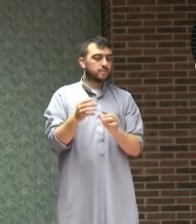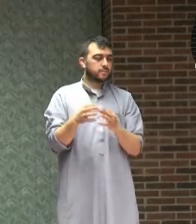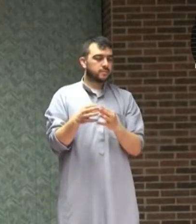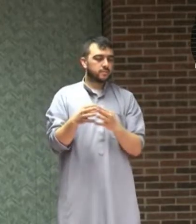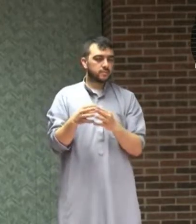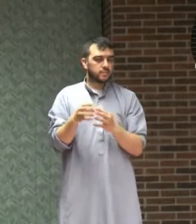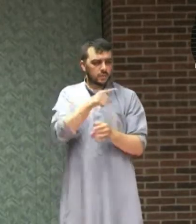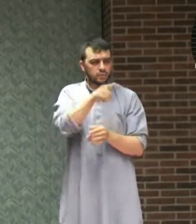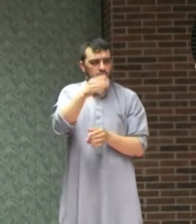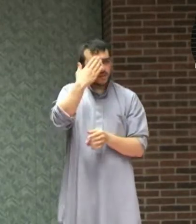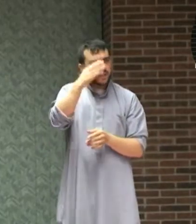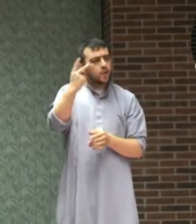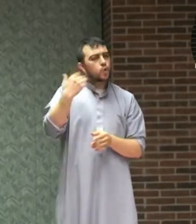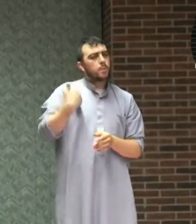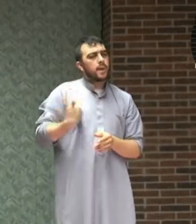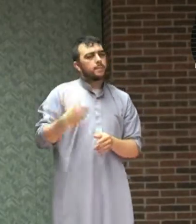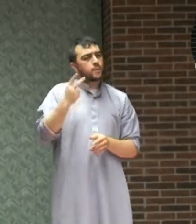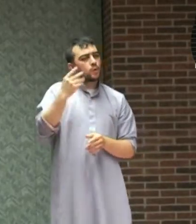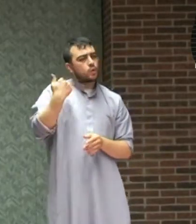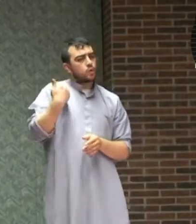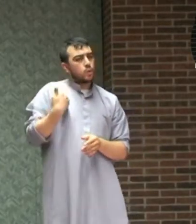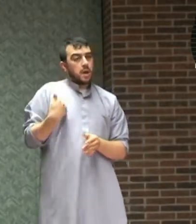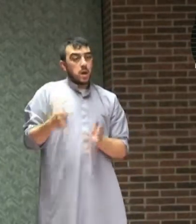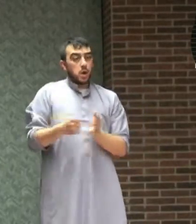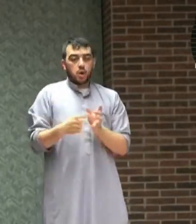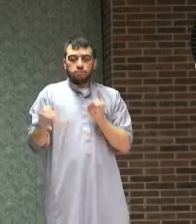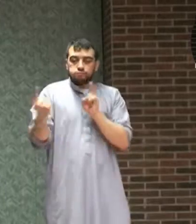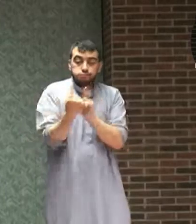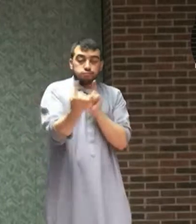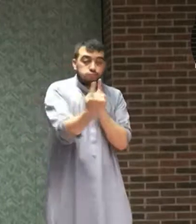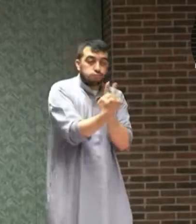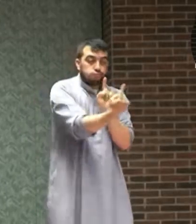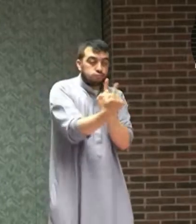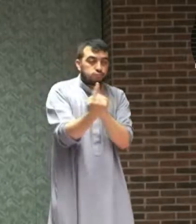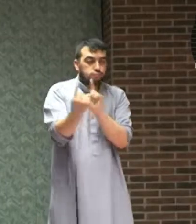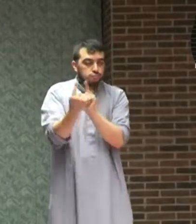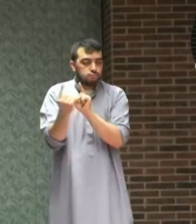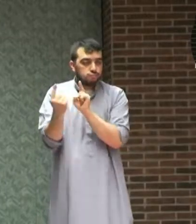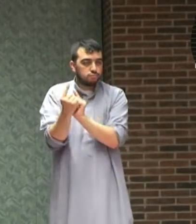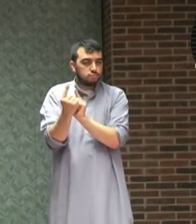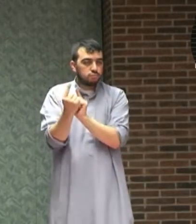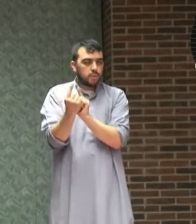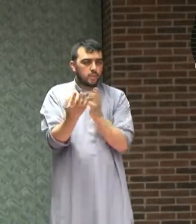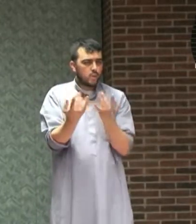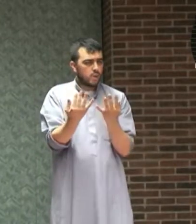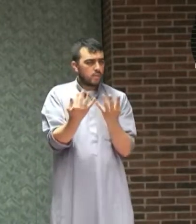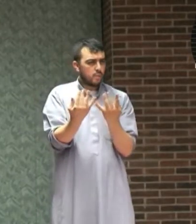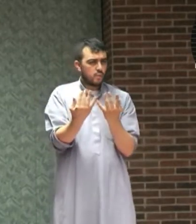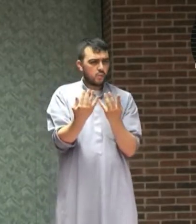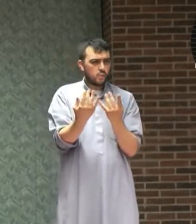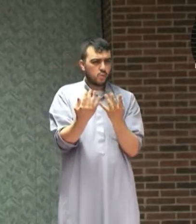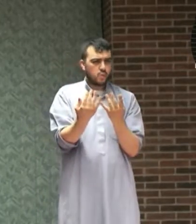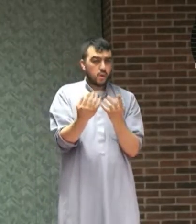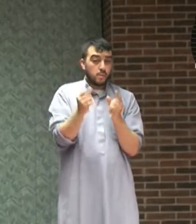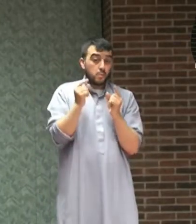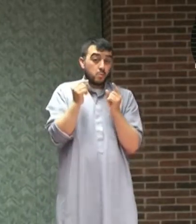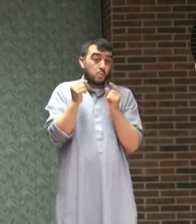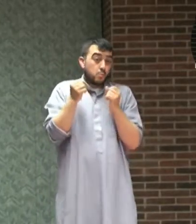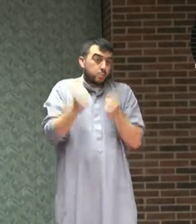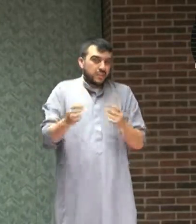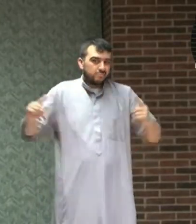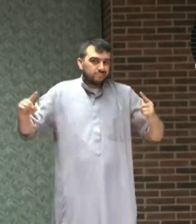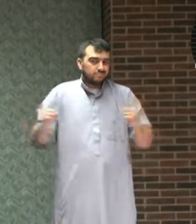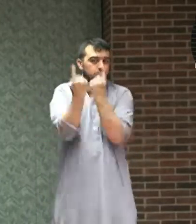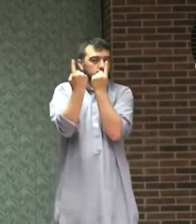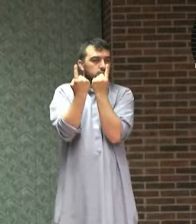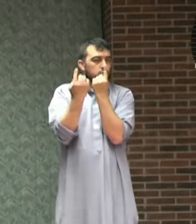Vous savez également que l'être humain, lorsqu'il se mélange avec d'autres personnes, il y a une multitude de raisons qu'il puisse entrer